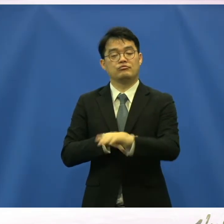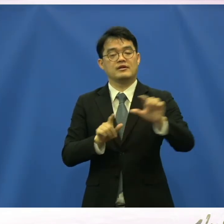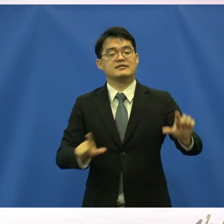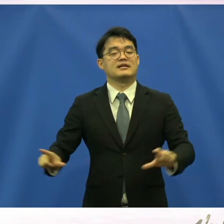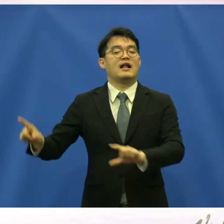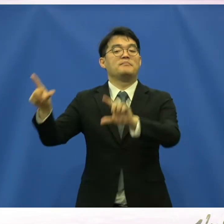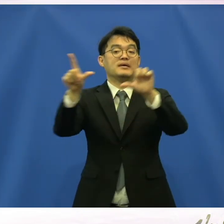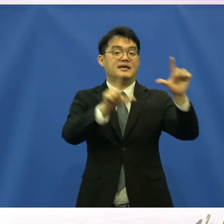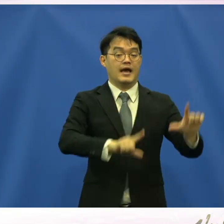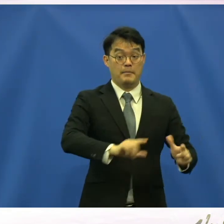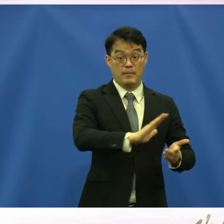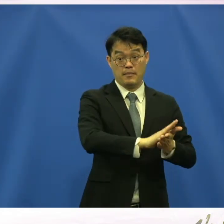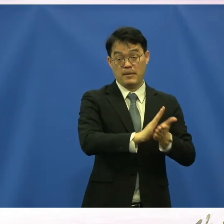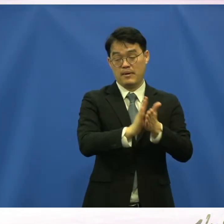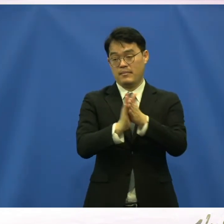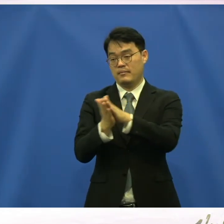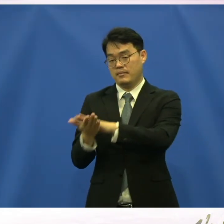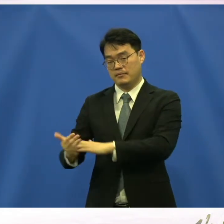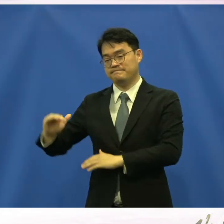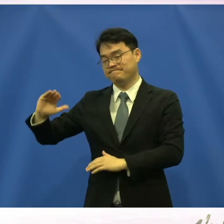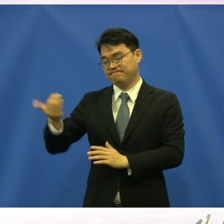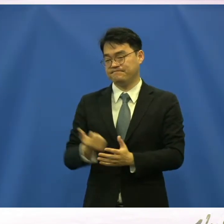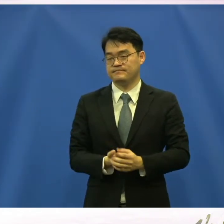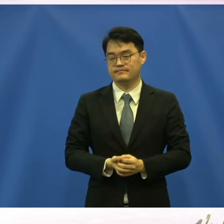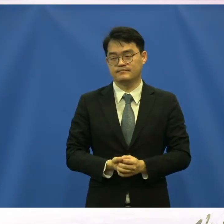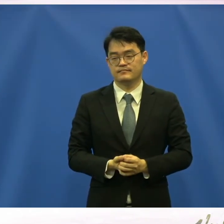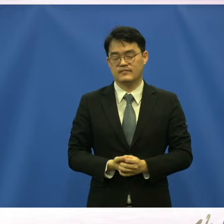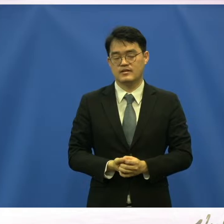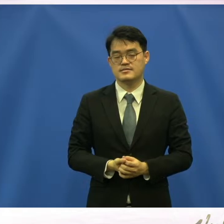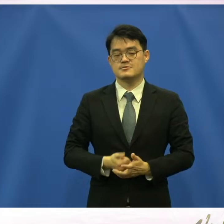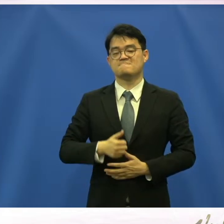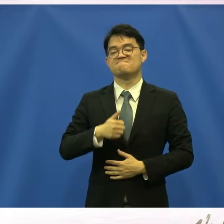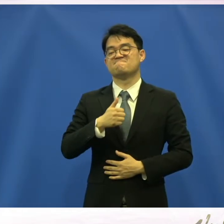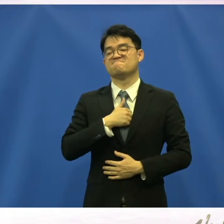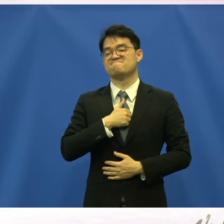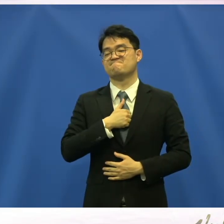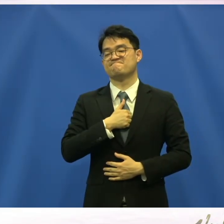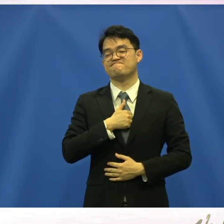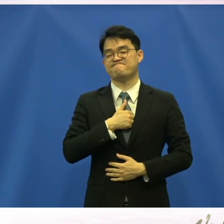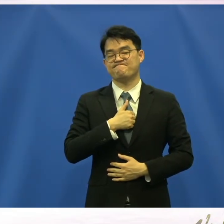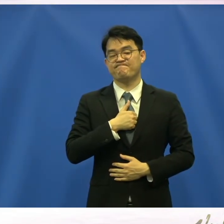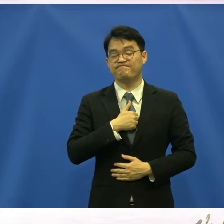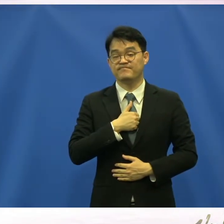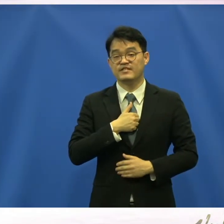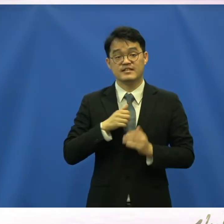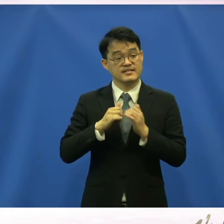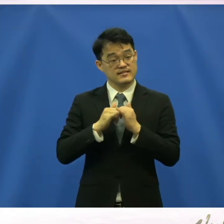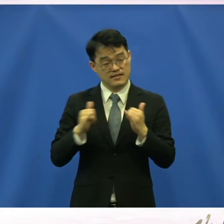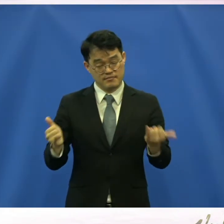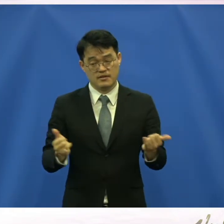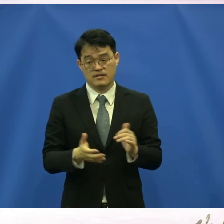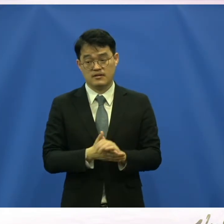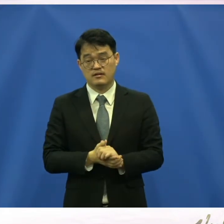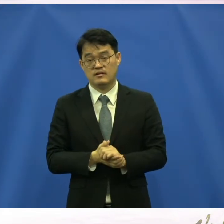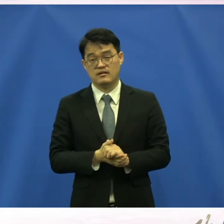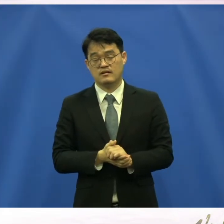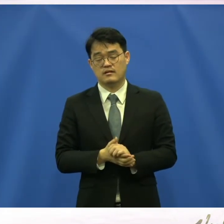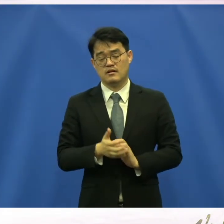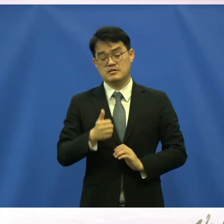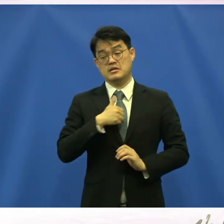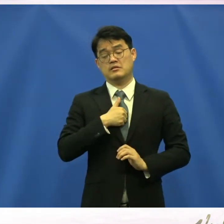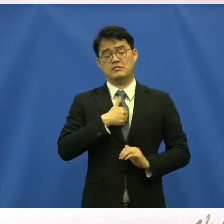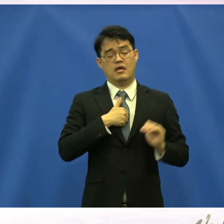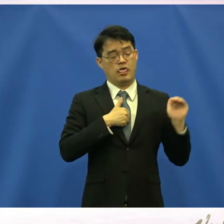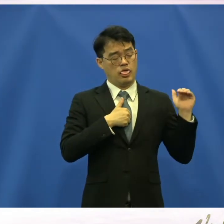여러분, 나의 자존심을 높이기 위해서 어떤 사람은 날마다 자기 자존심이 떨어지는 것 같아서 새 옷을 자꾸 사입고